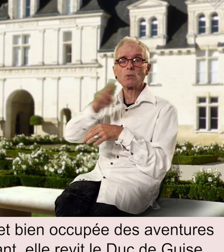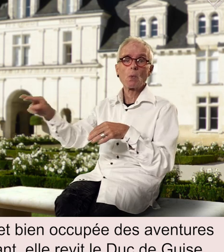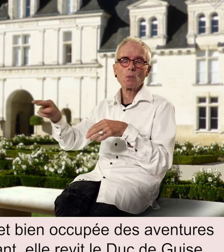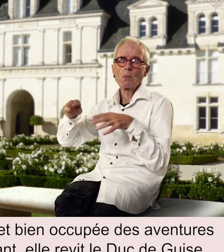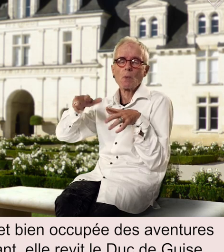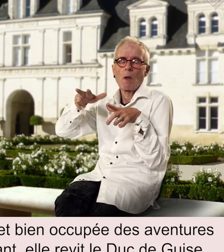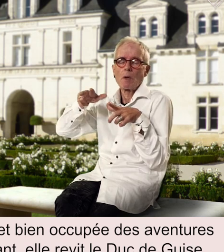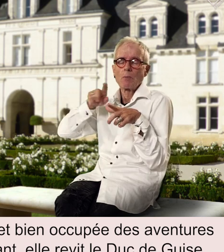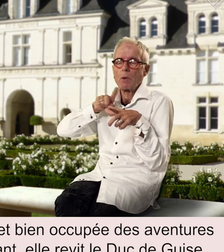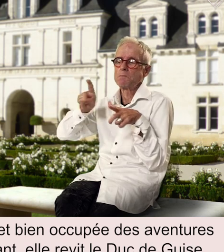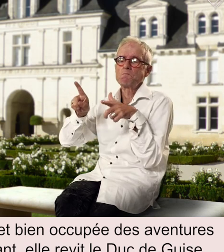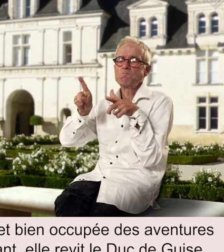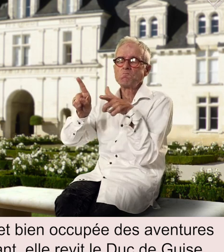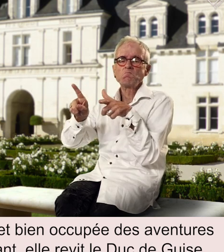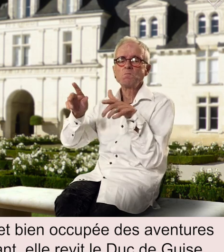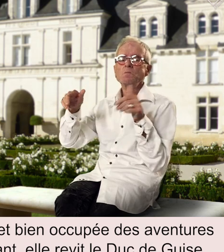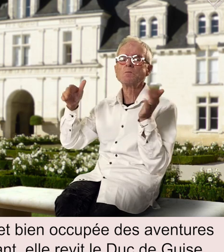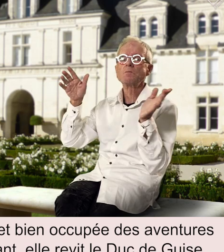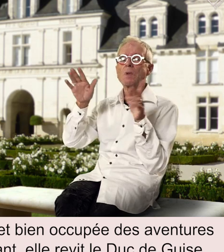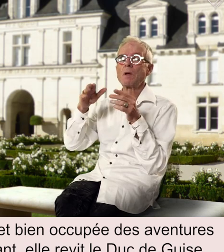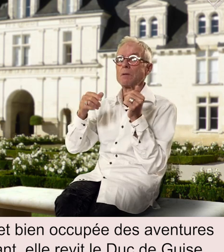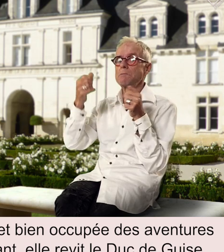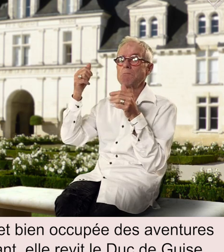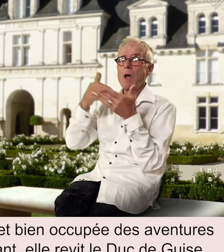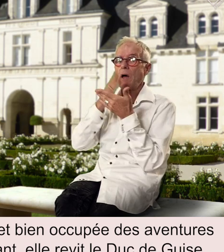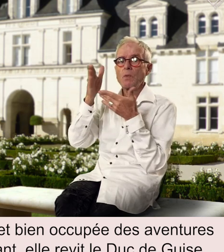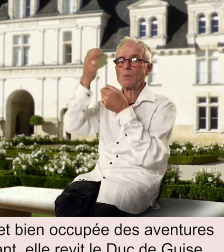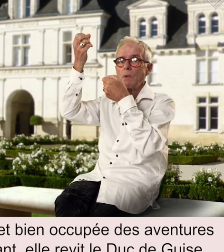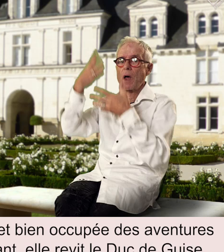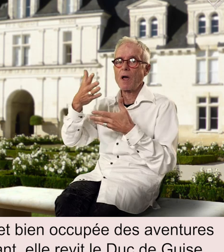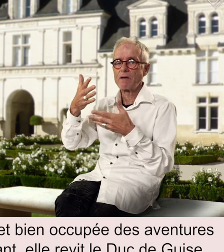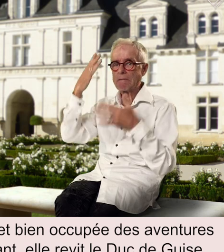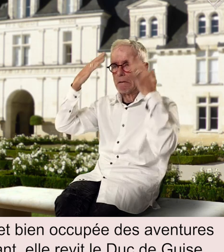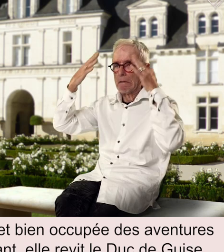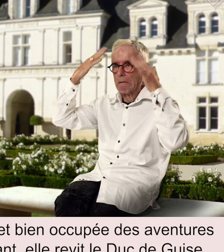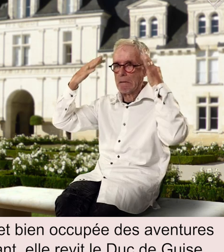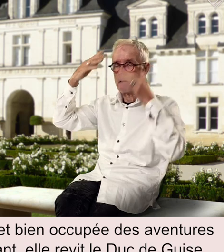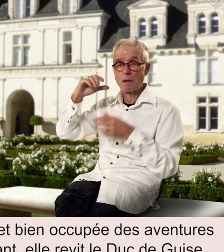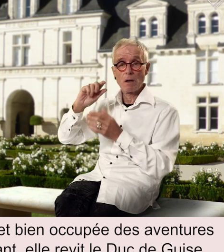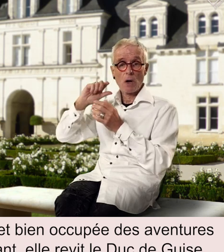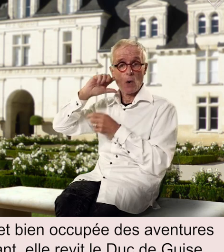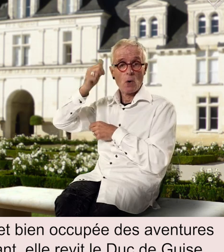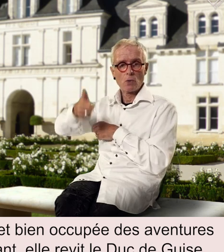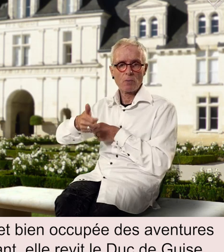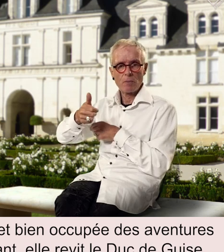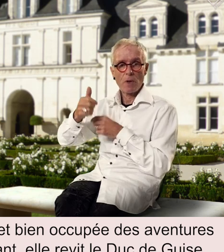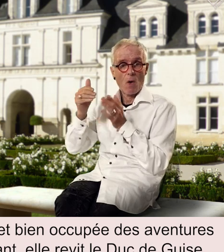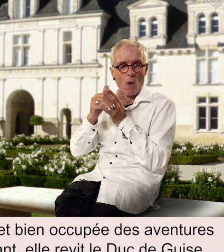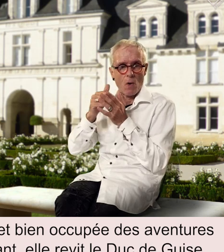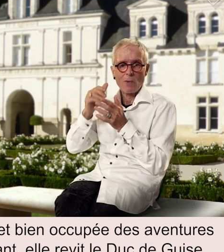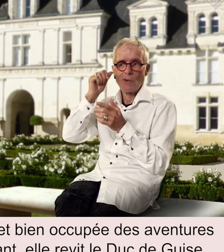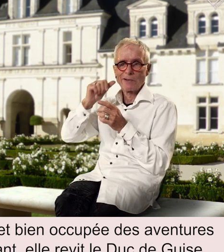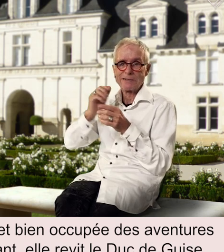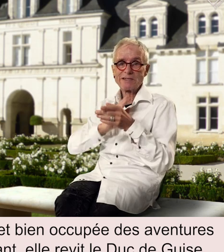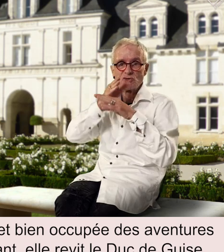appartement et bien occupée des aventures qui lui étaient arrivées ce jour-là. Le jour suivant, elle revit le duc de Guise chez